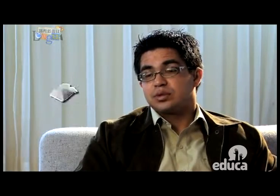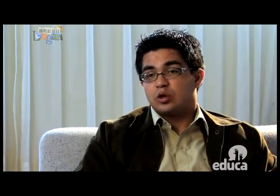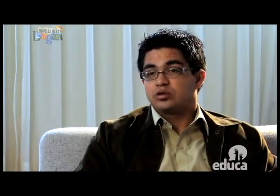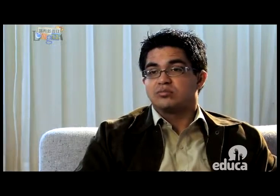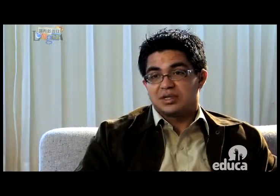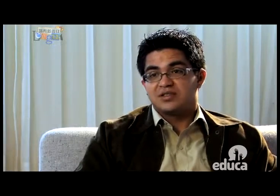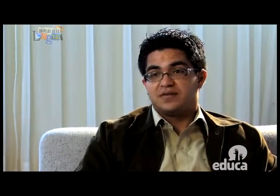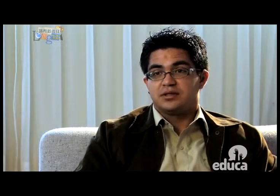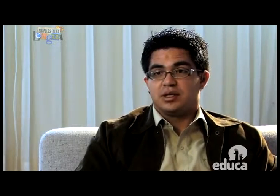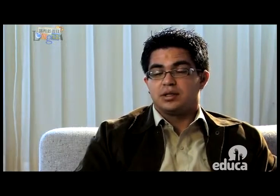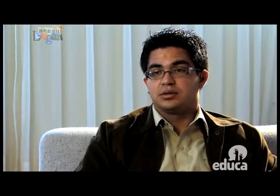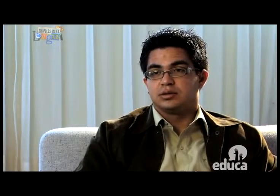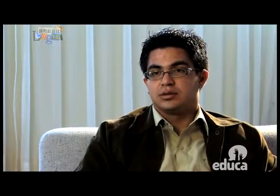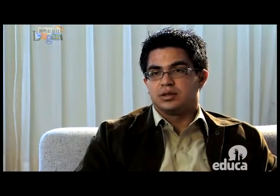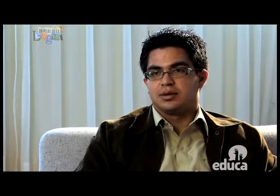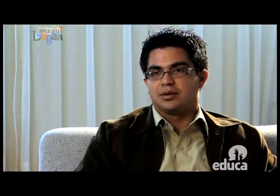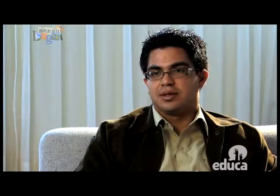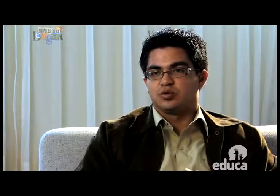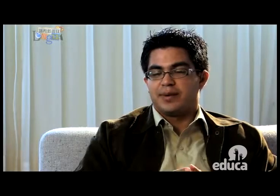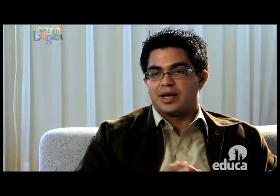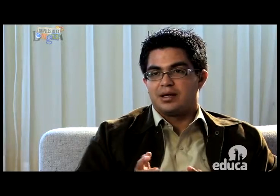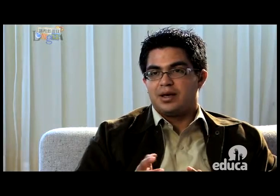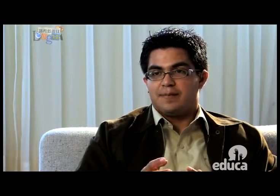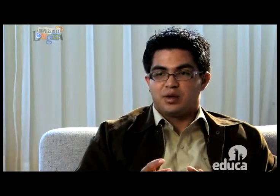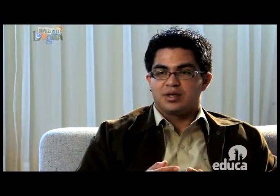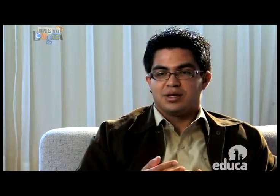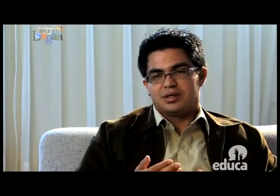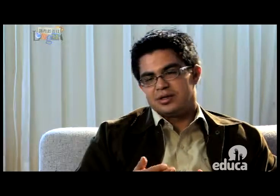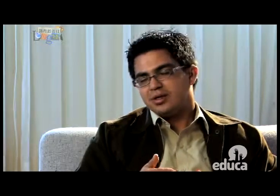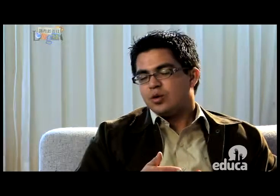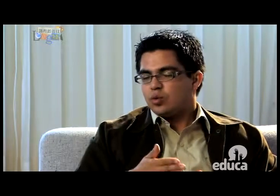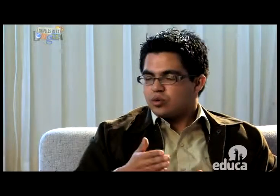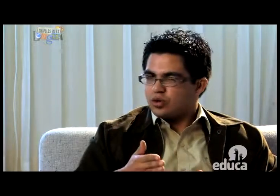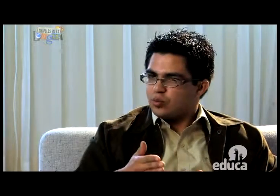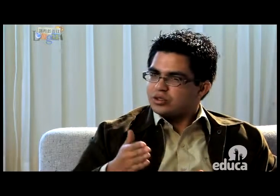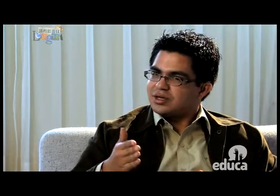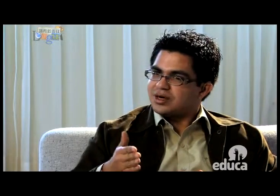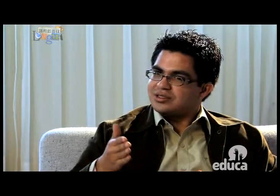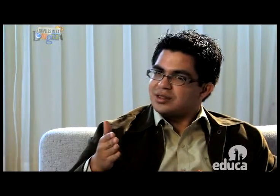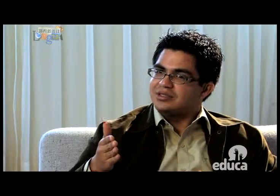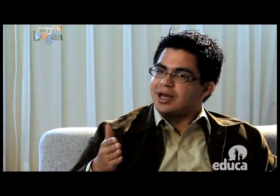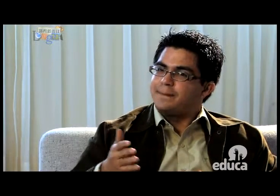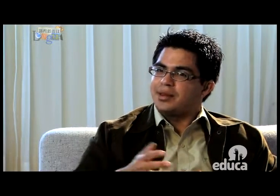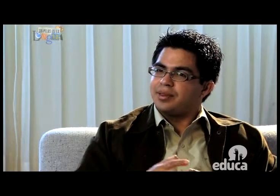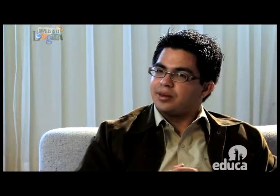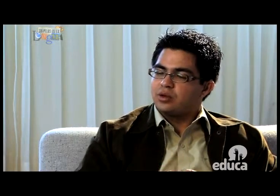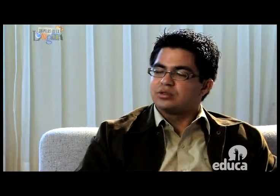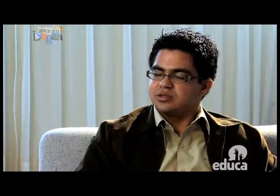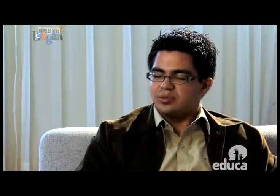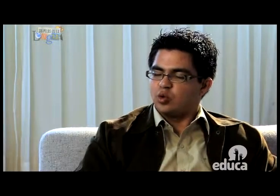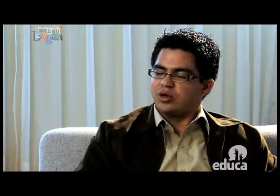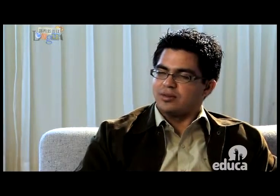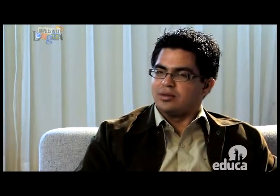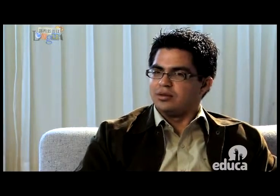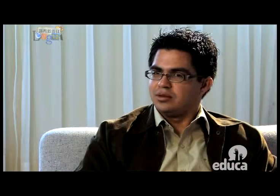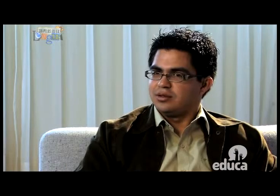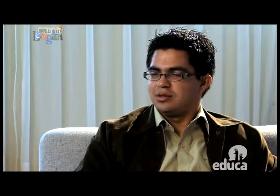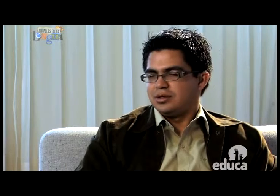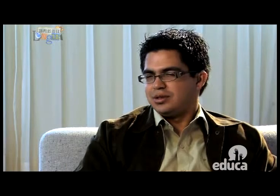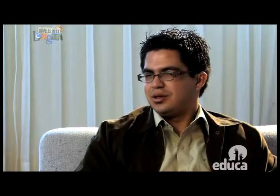causas más difíciles de superar, porque como recién está aprendiendo, sí se burlan. Como